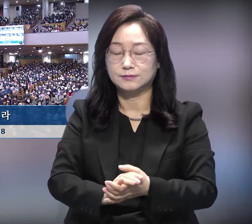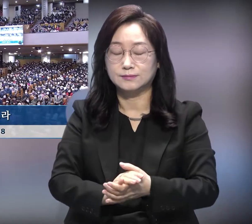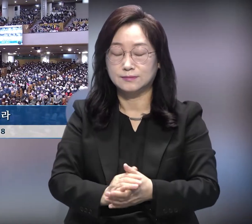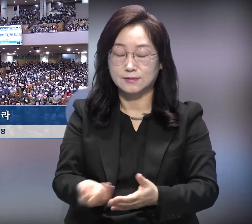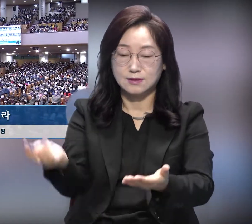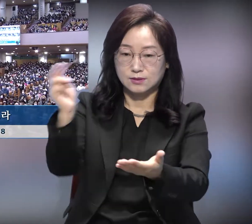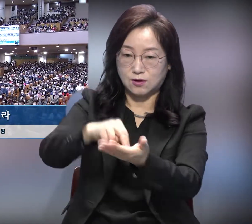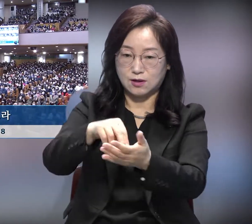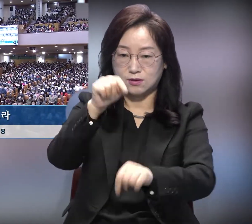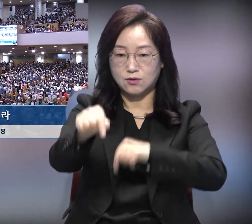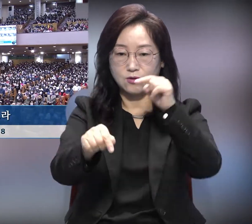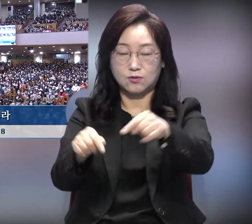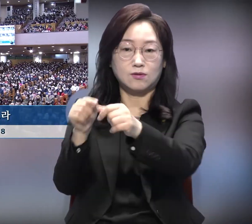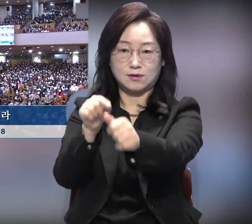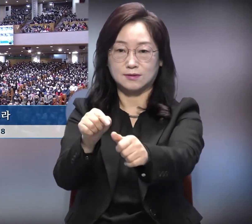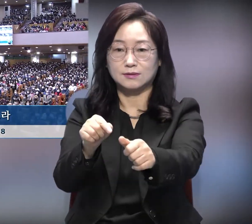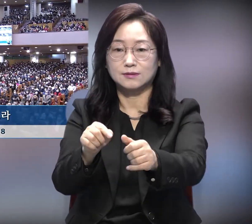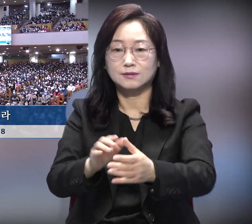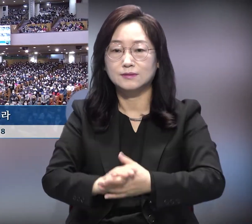일어나 걸으라.